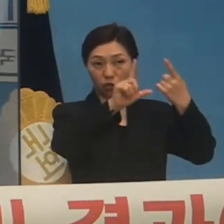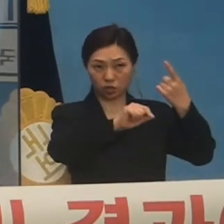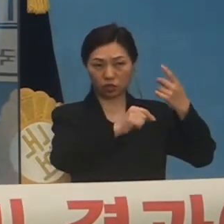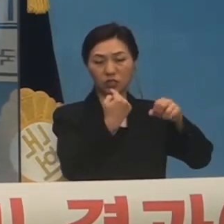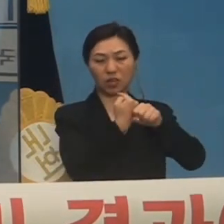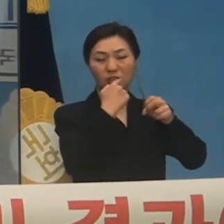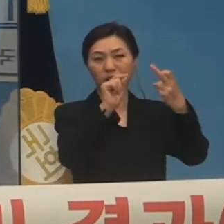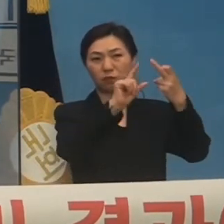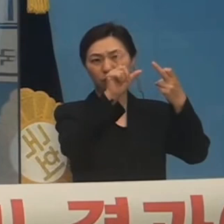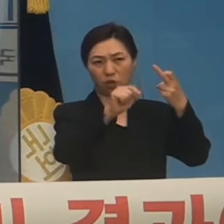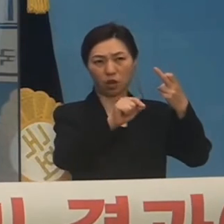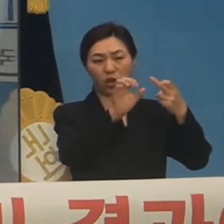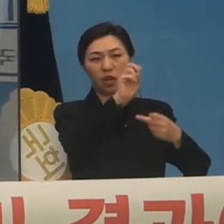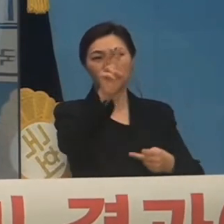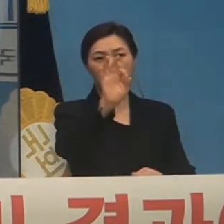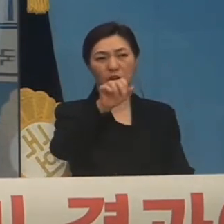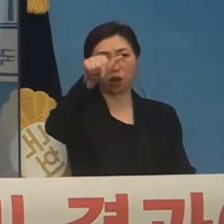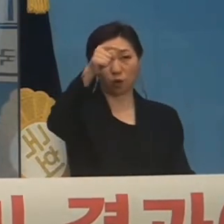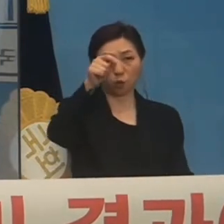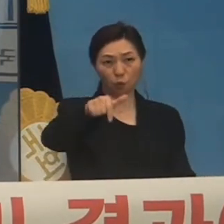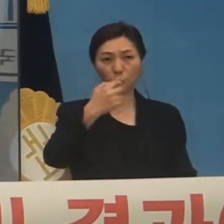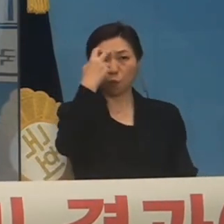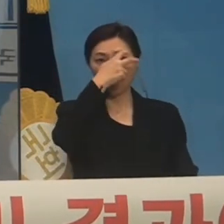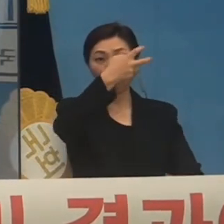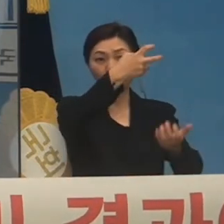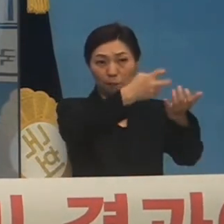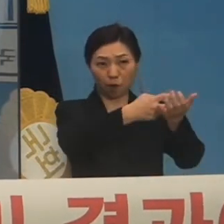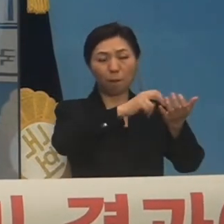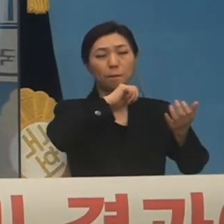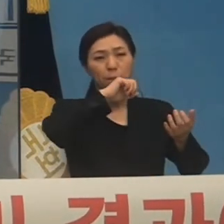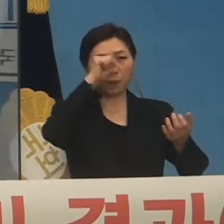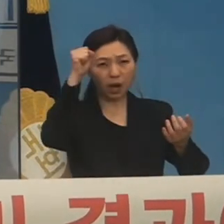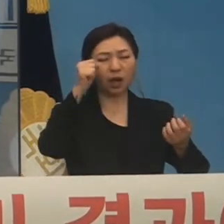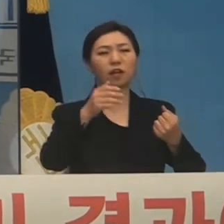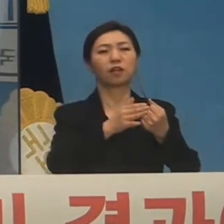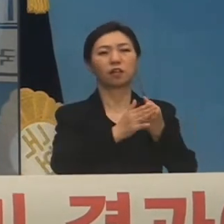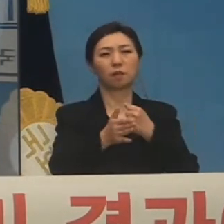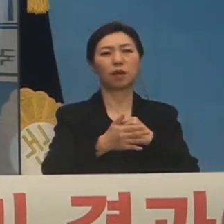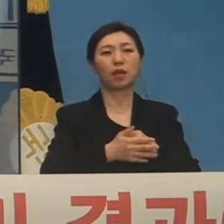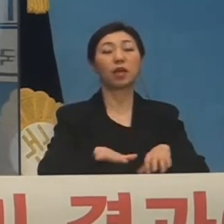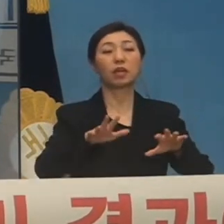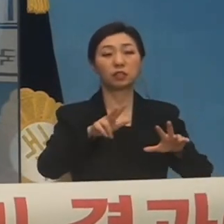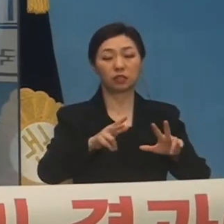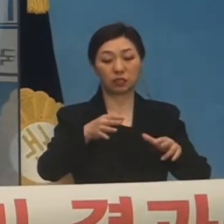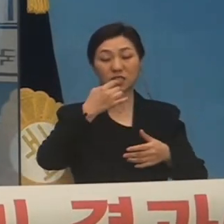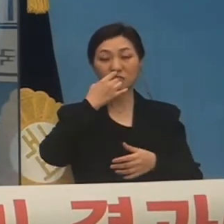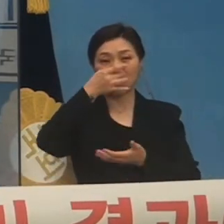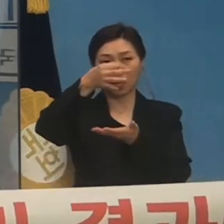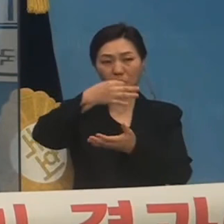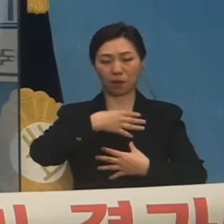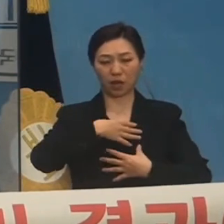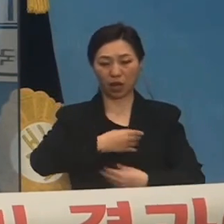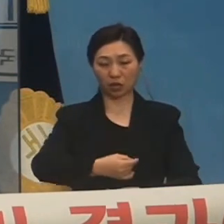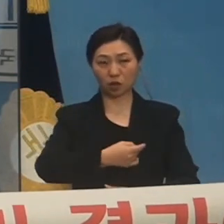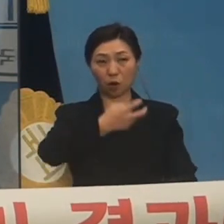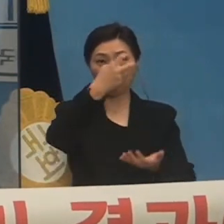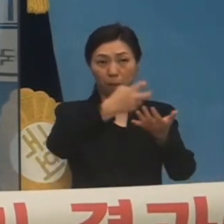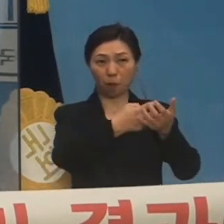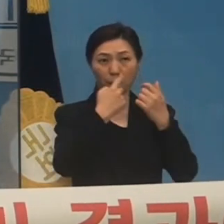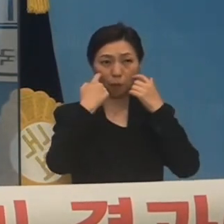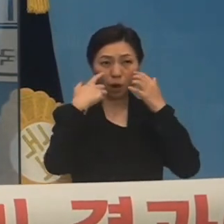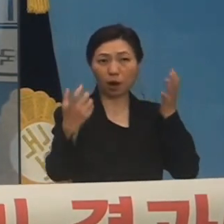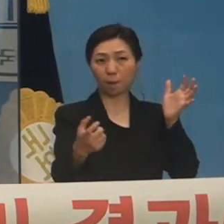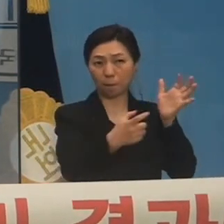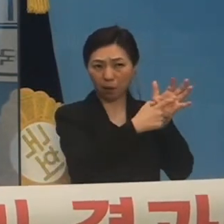개정으로 쌀 초과 생산권에 대한 시장격리 실시가 법제화되었음에도 정부는 세부